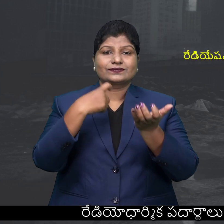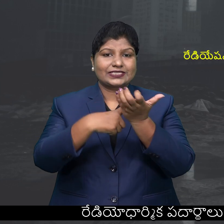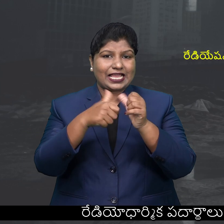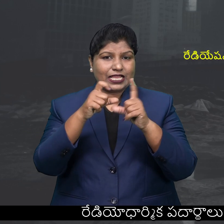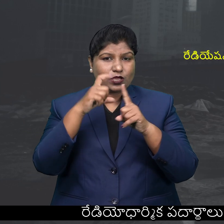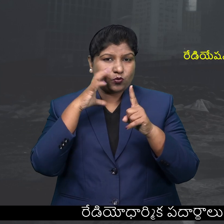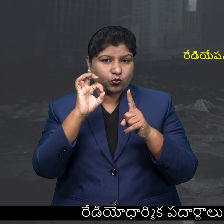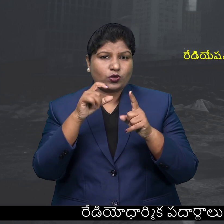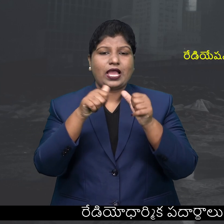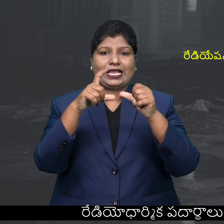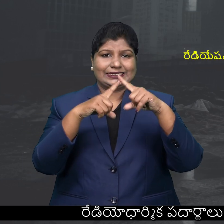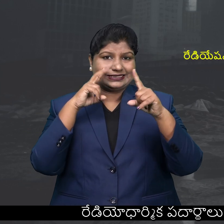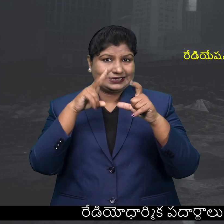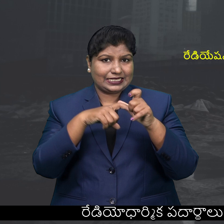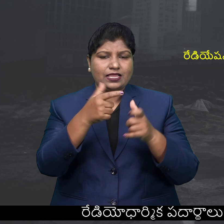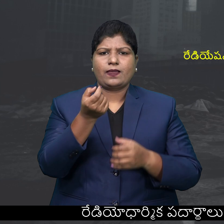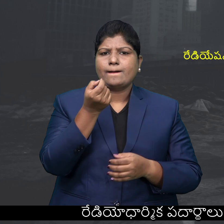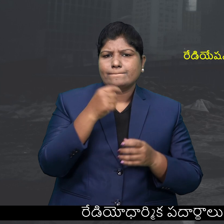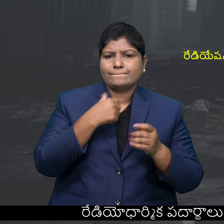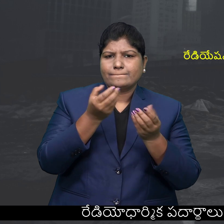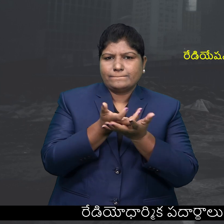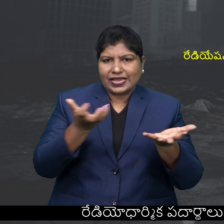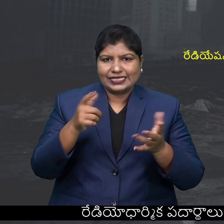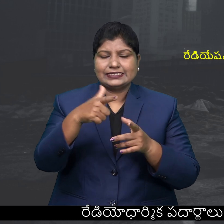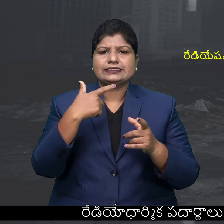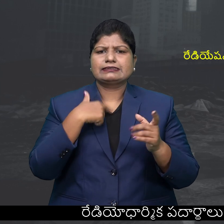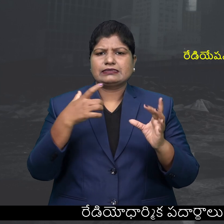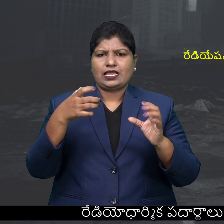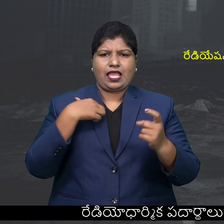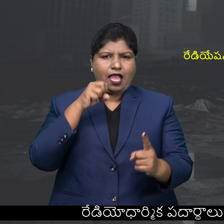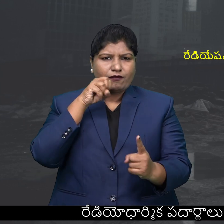రేడియోధార్మిక పదార్థాలు జీవ అణువులతో ప్రతిస్పందిస్తాయి